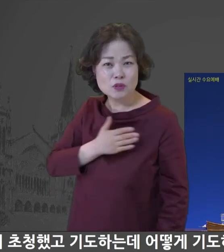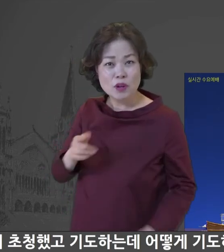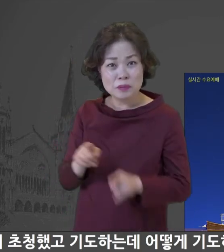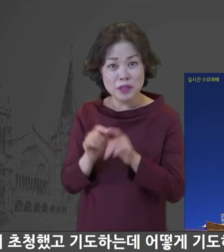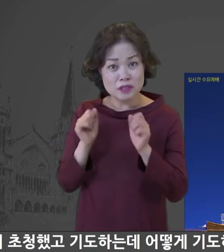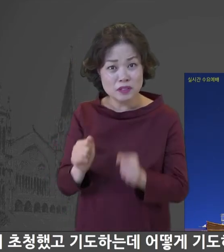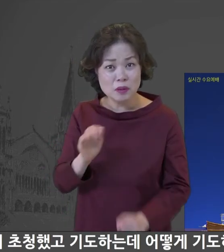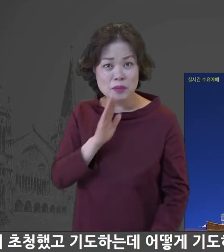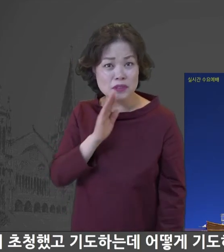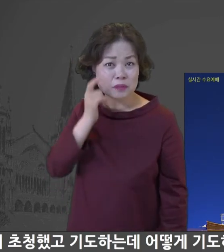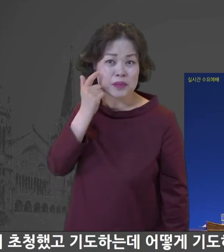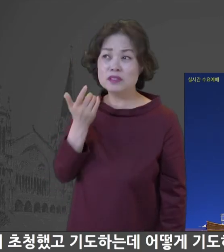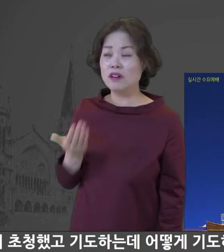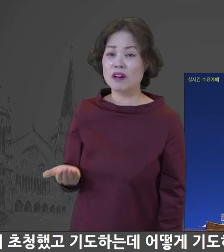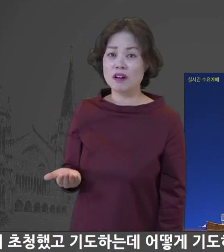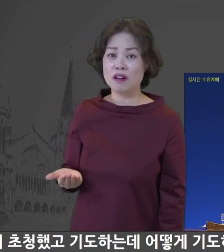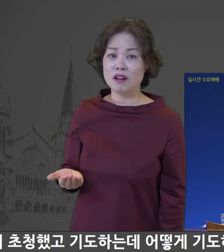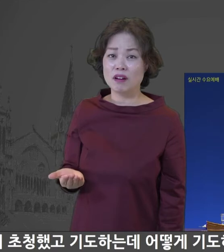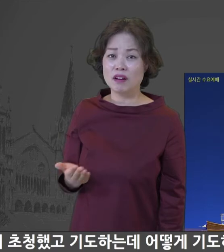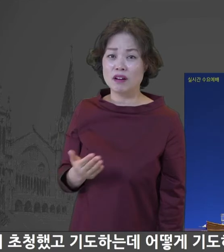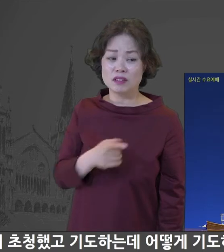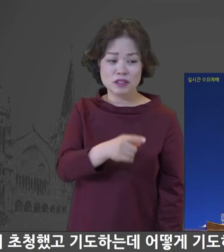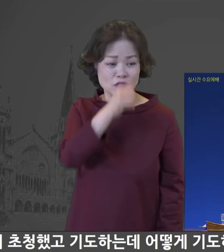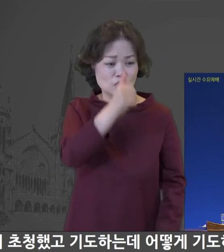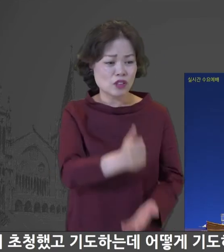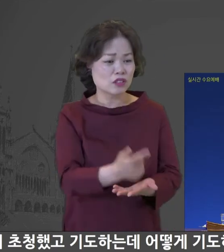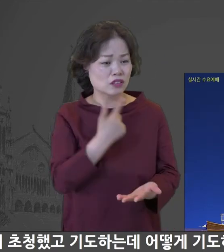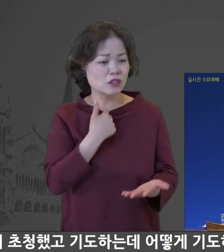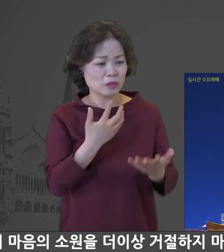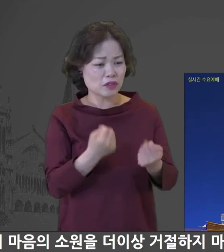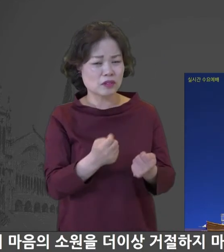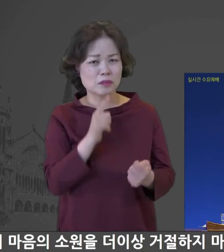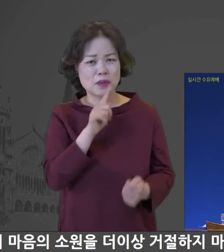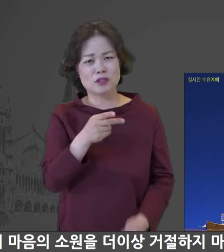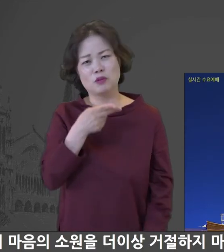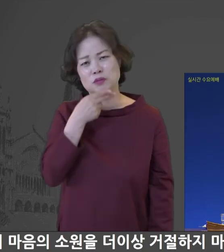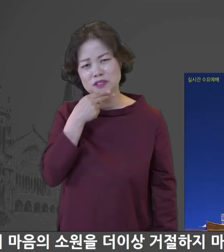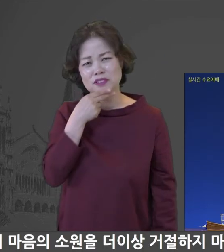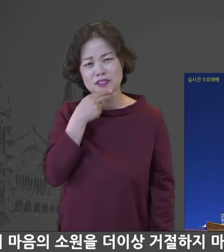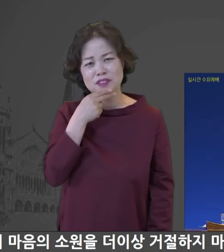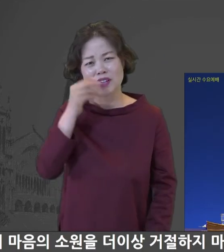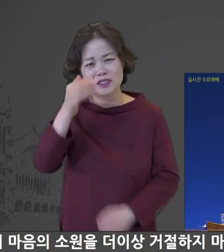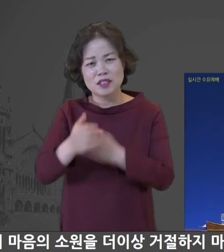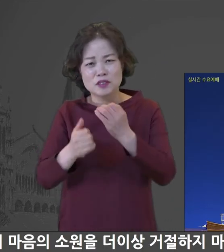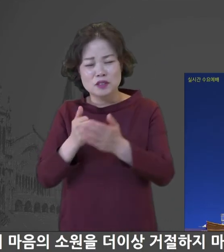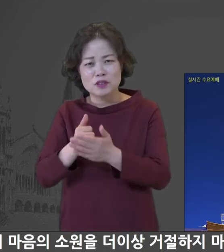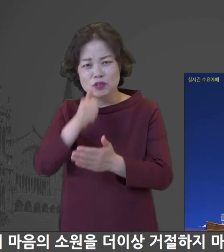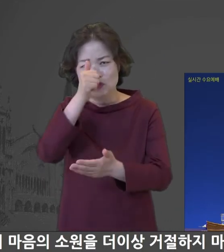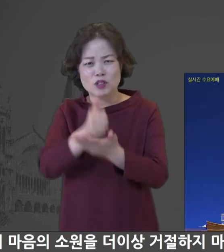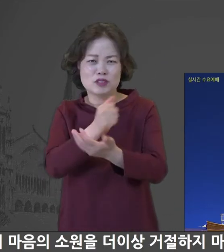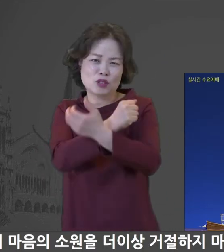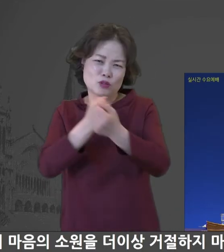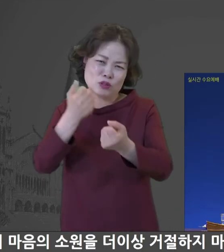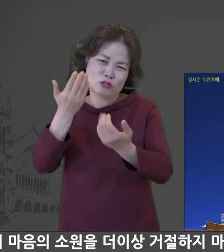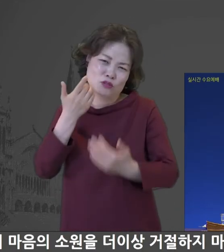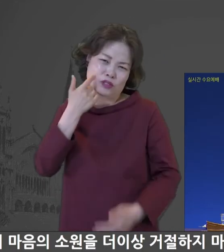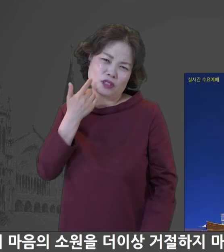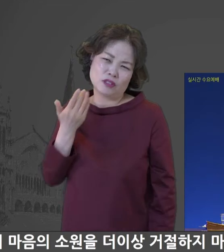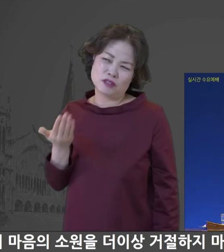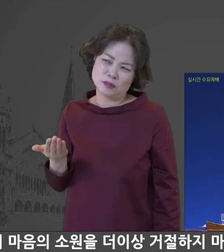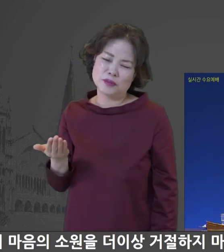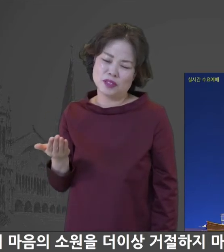하십니까? 너가 죄를 많이 지어서 그렇다라고 하면 제가 할 말이 없는데 하나님 이 죄를 다 용서해 주신다고 하지